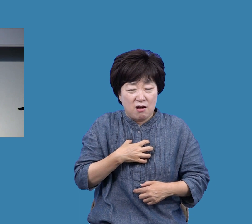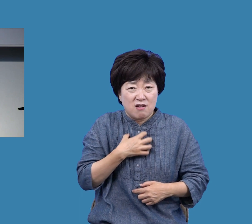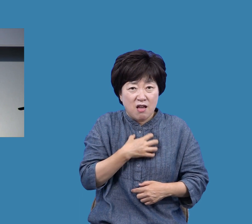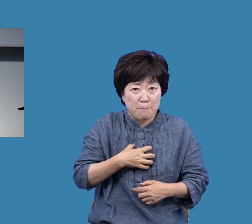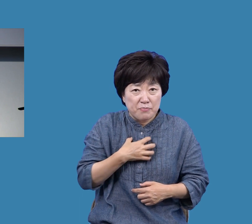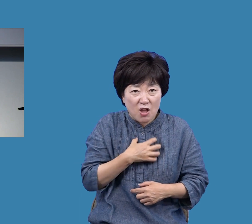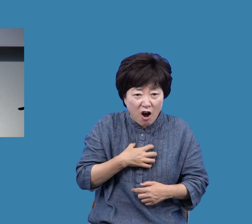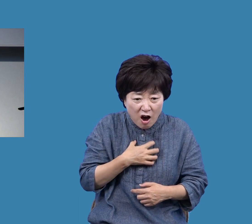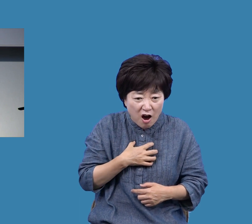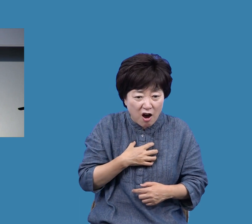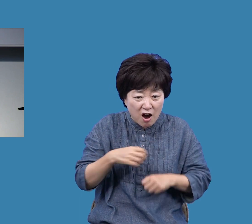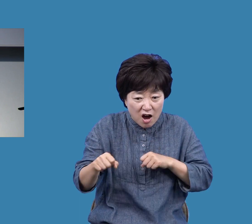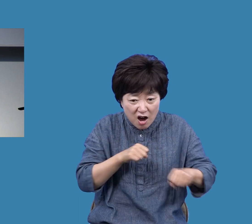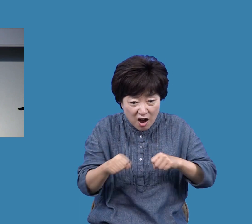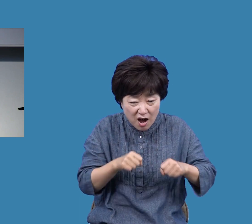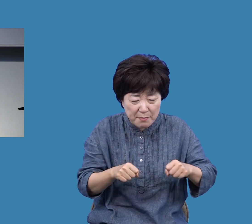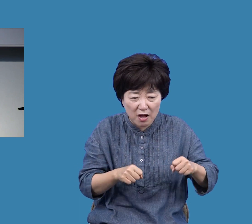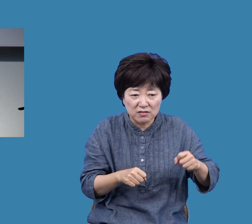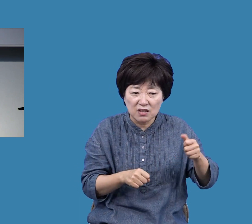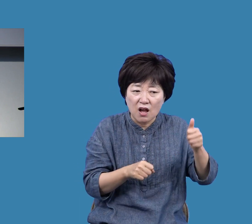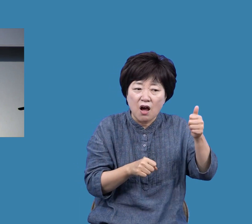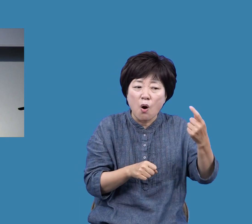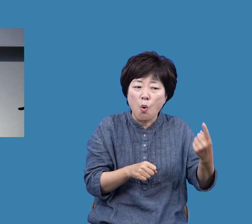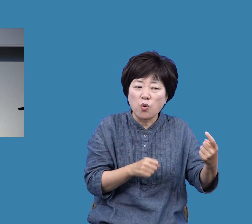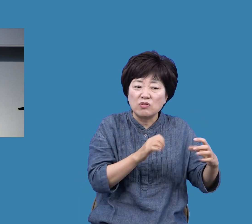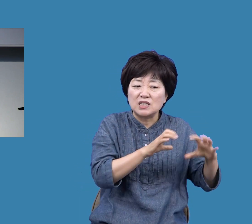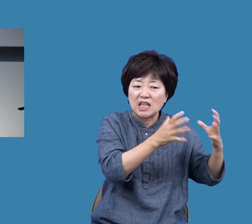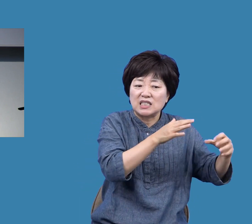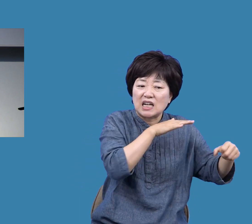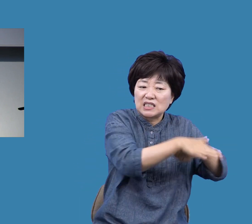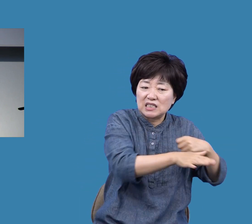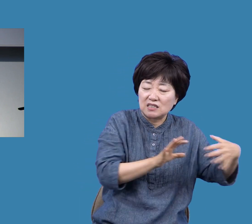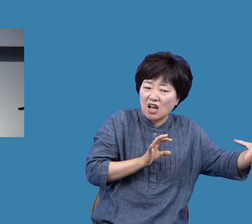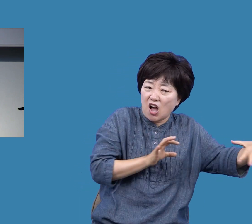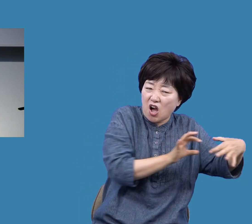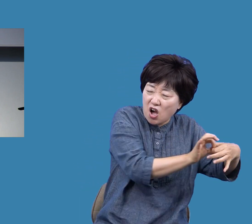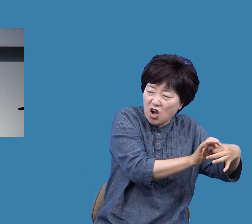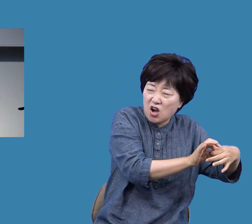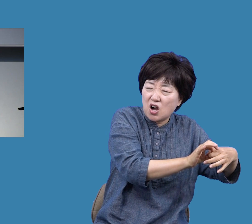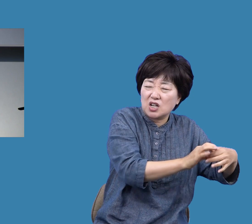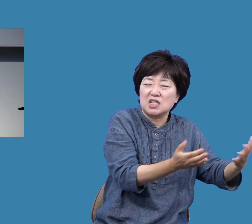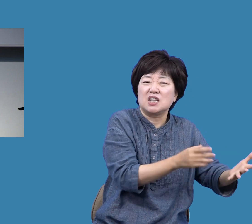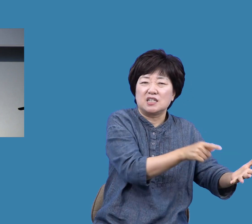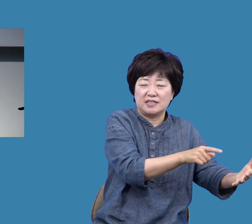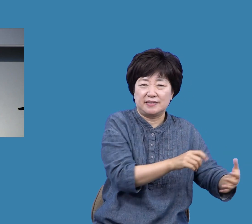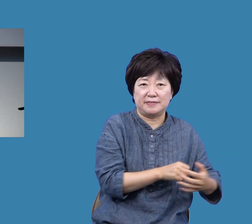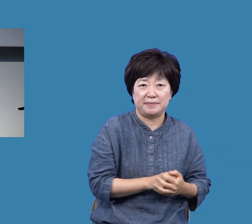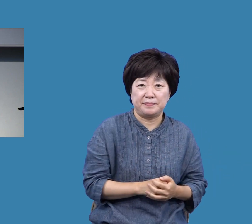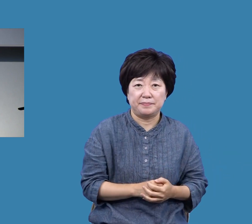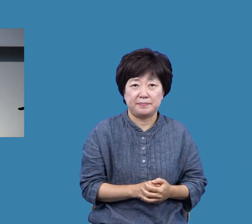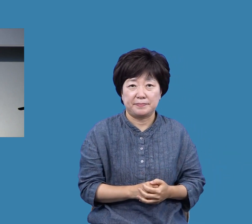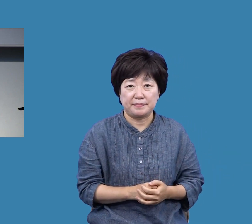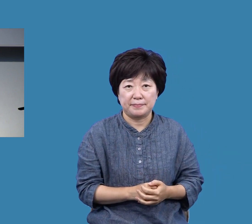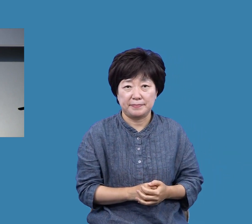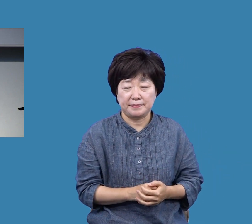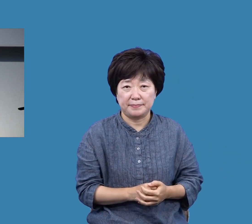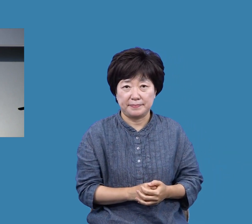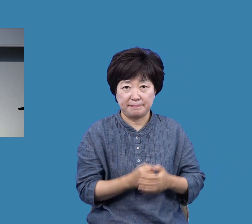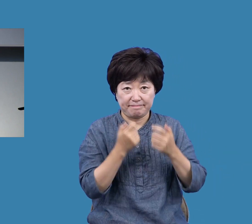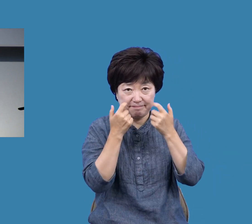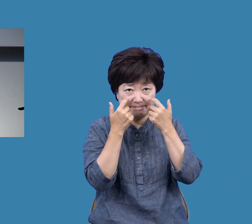이건 혼으로 일하는 거야. 염려가 동력이 돼서 움직이기 시작하면 그건 혼으로 일하는 거야. 그거는요